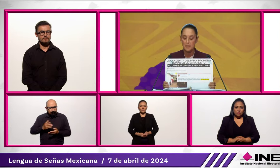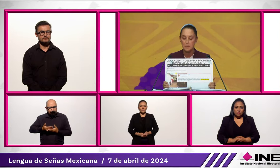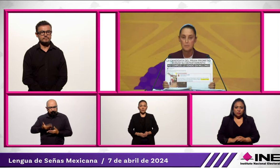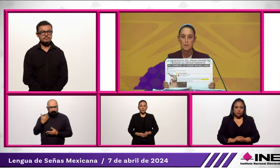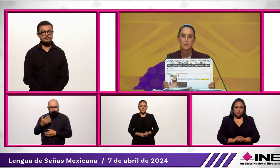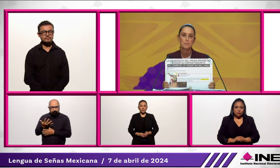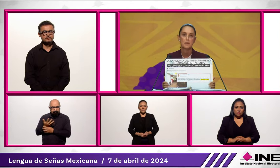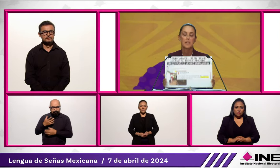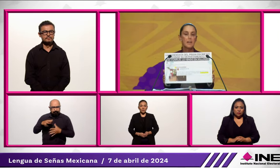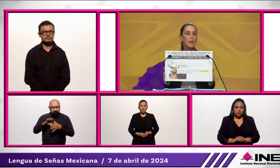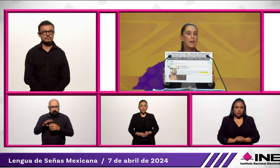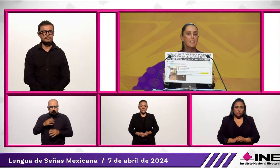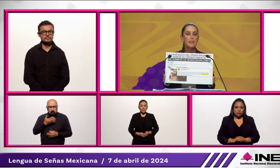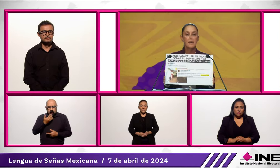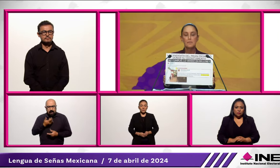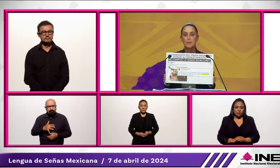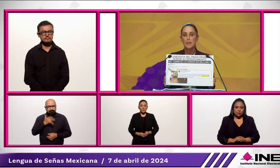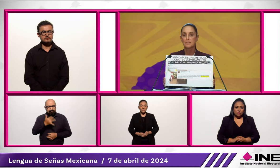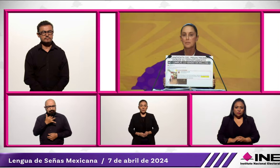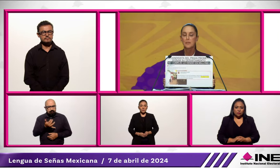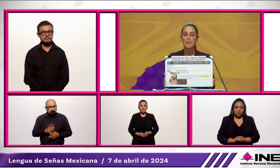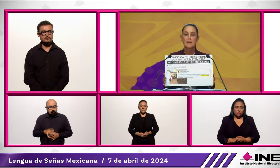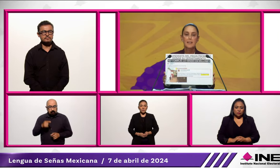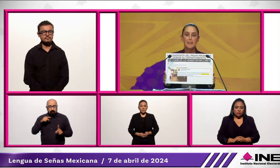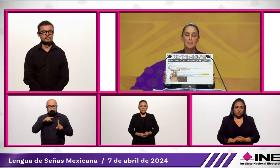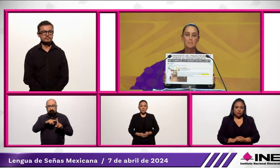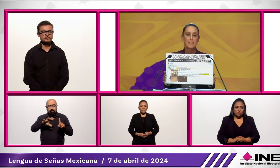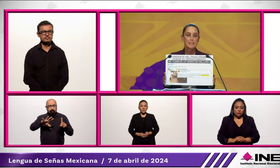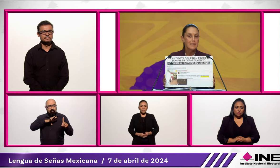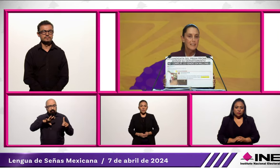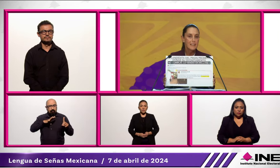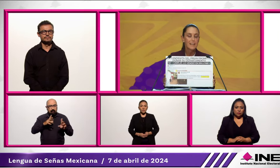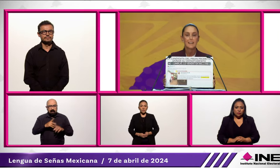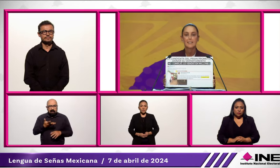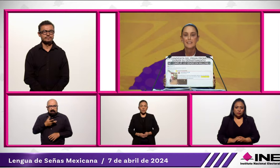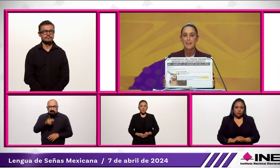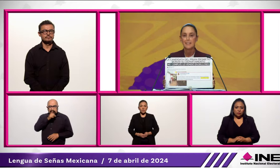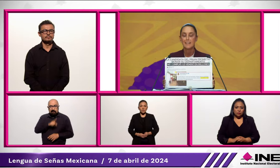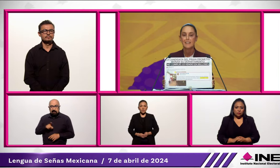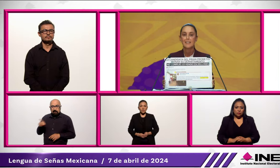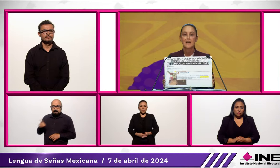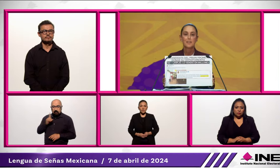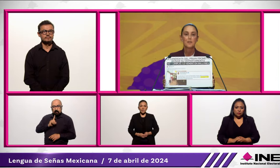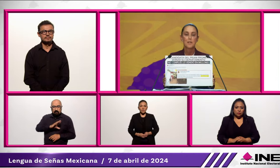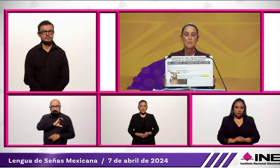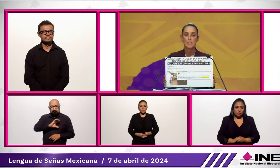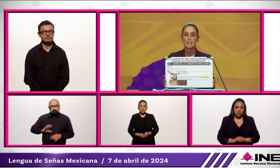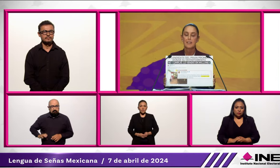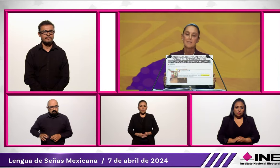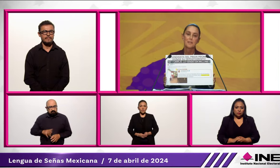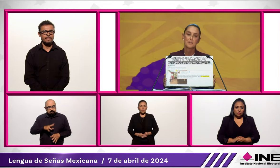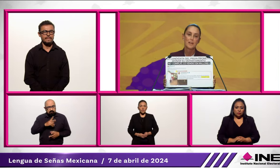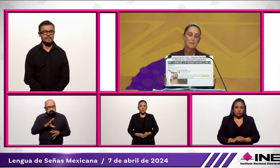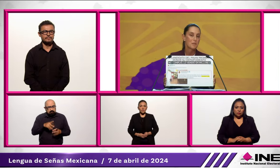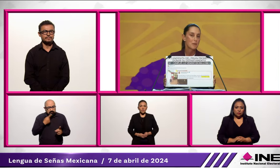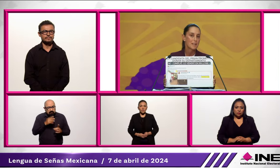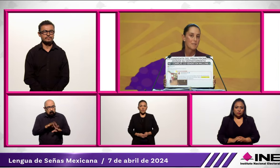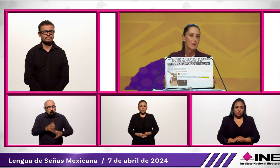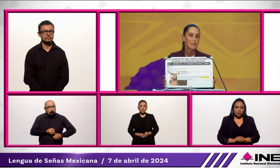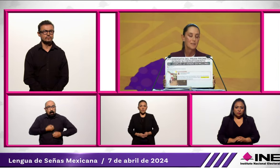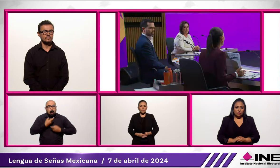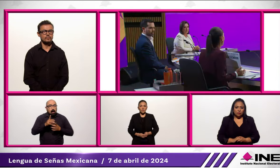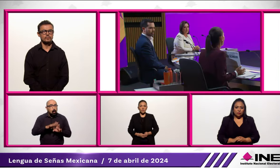eso genera enorme corrupción. Aquí hay un caso de mentira de la candidata, en donde muestra que iba a donar